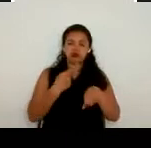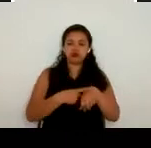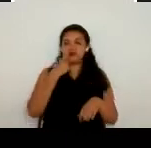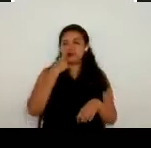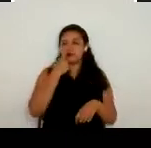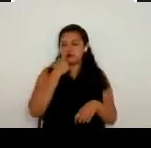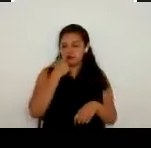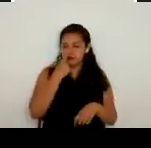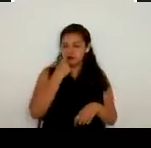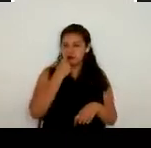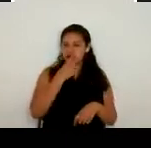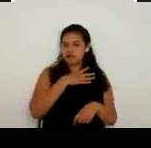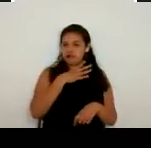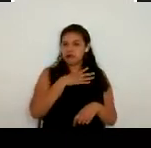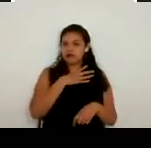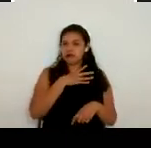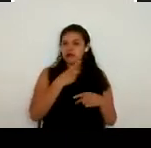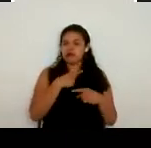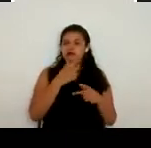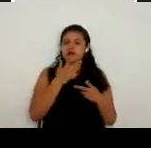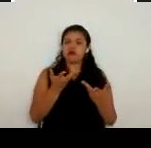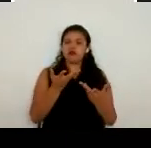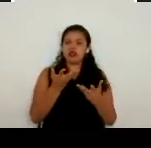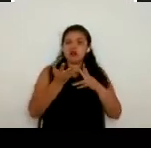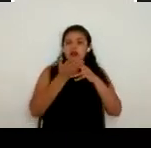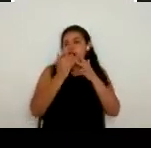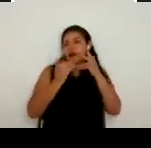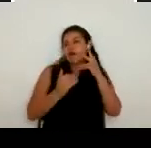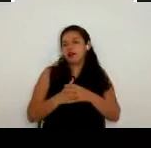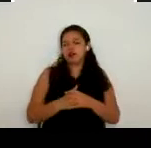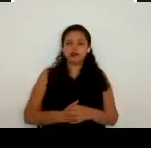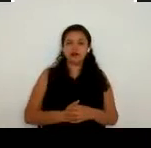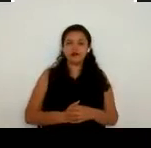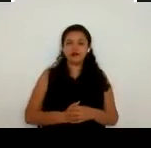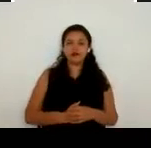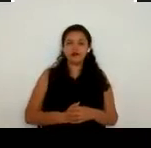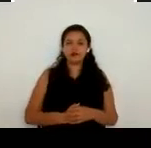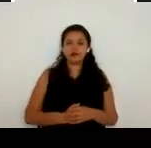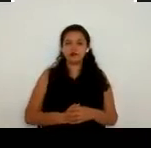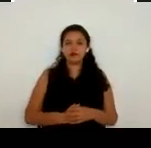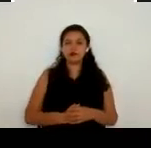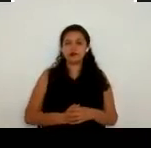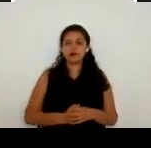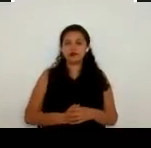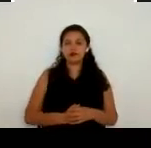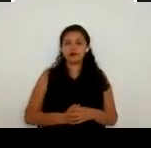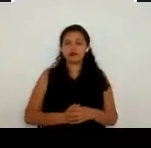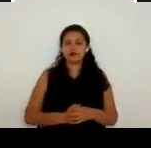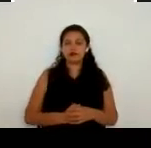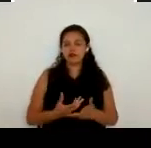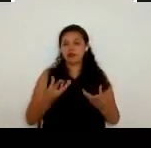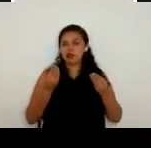clase baja de media baja y que muchos de ellos en situaciones vulnerables